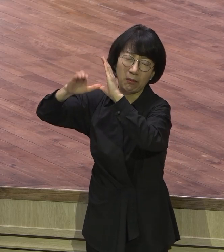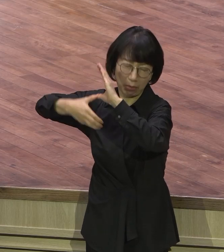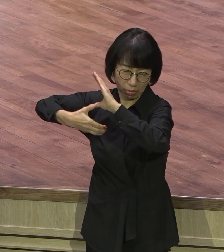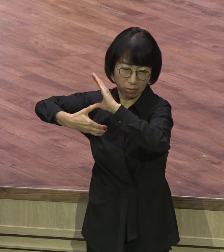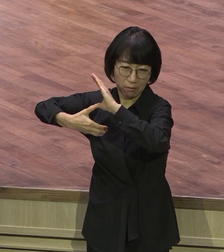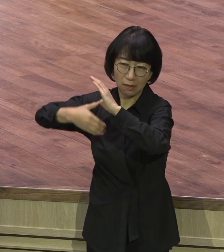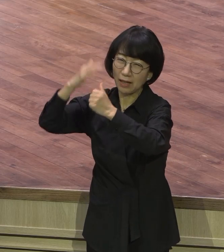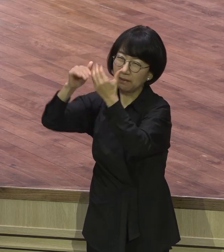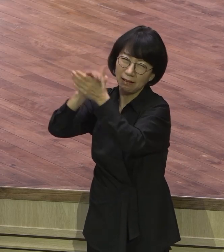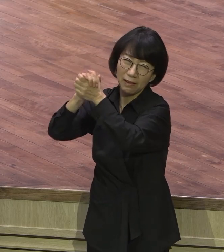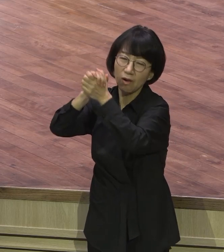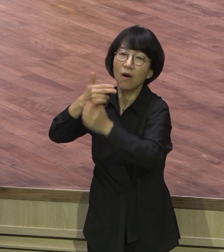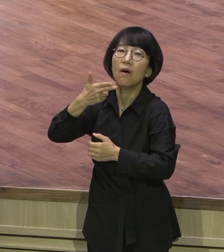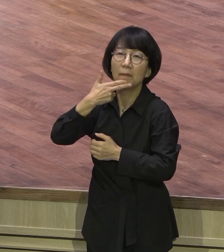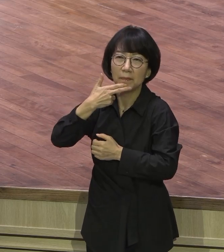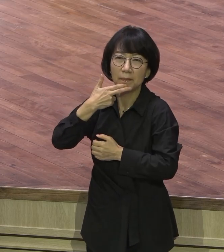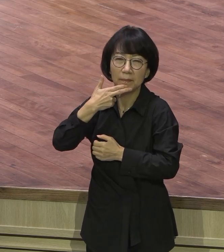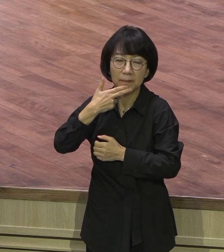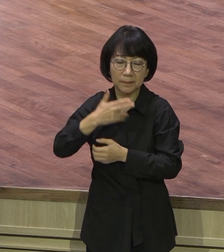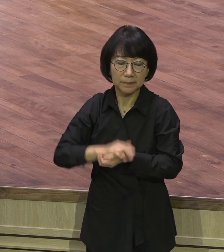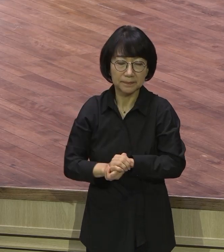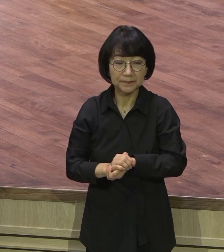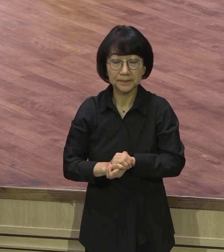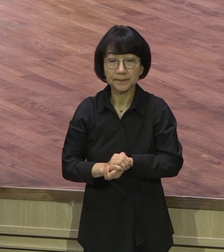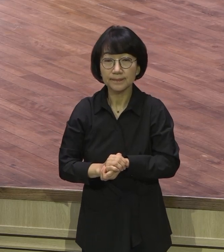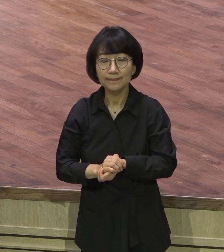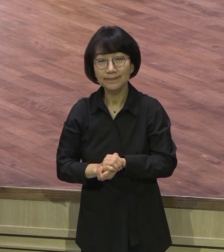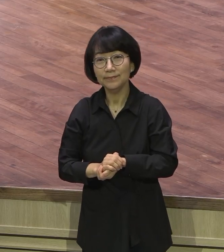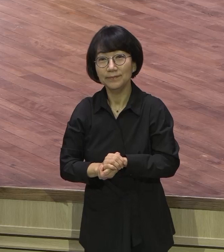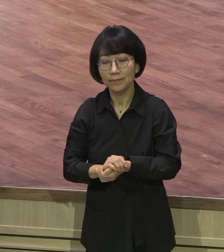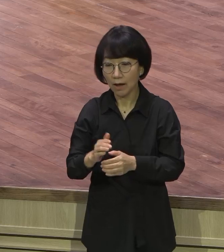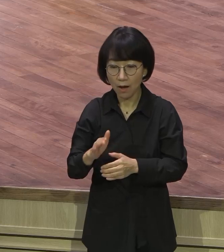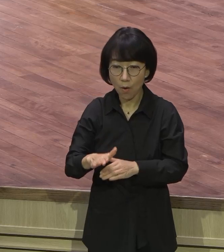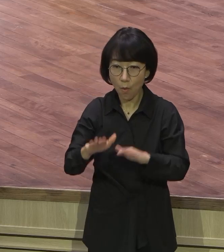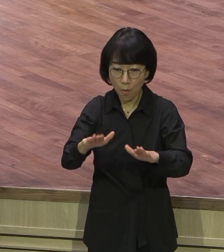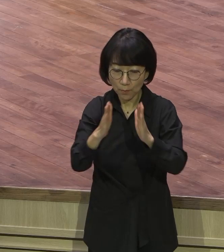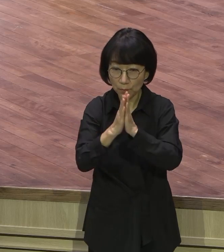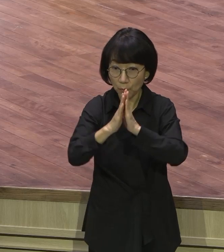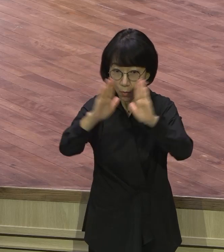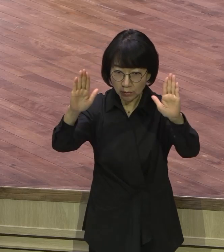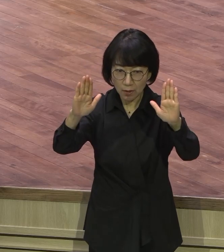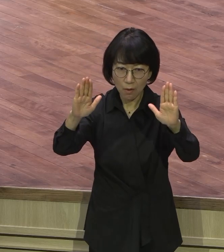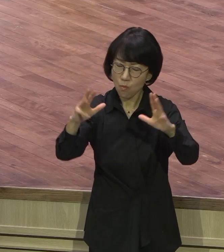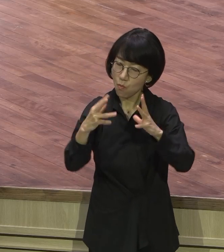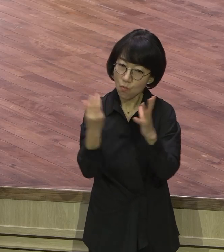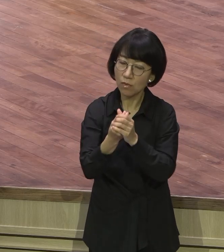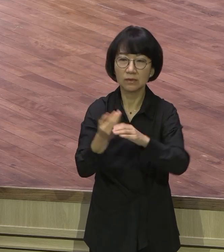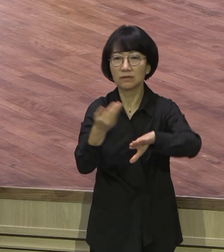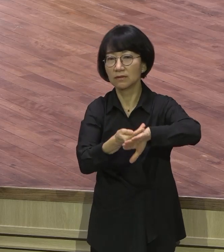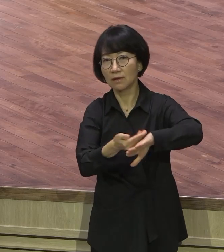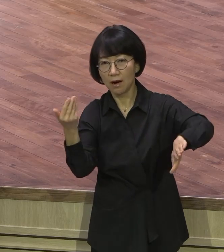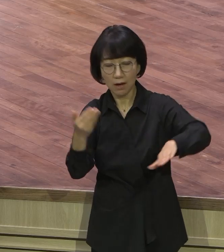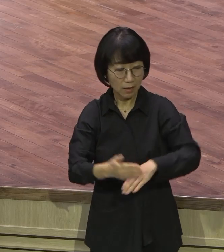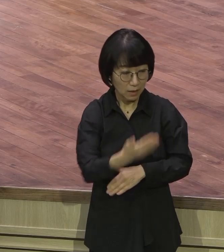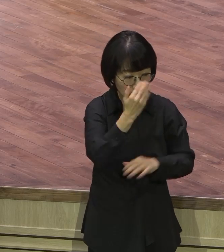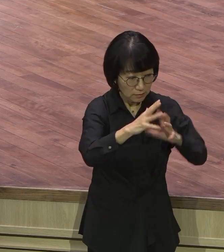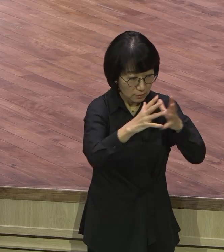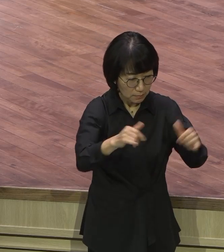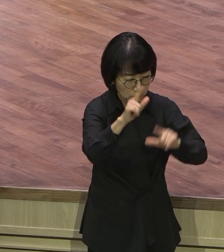진단하면 돼요. 그런데 모세는 완전히 달랐어요. 이 불평하는 이스라엘